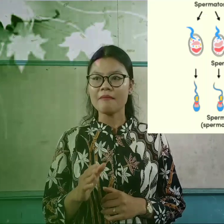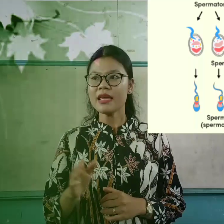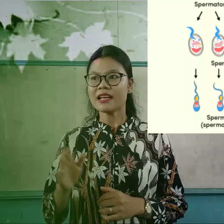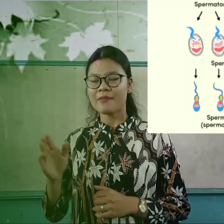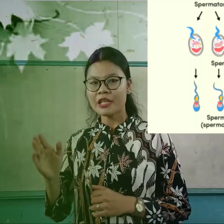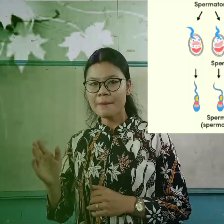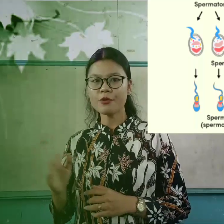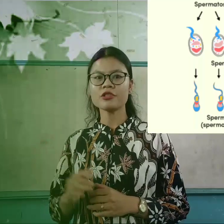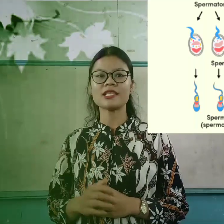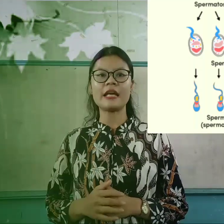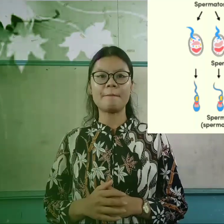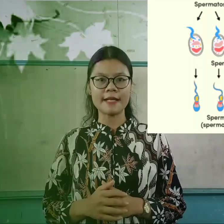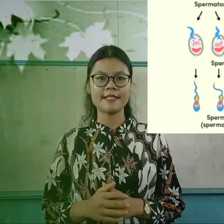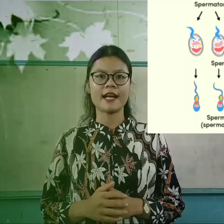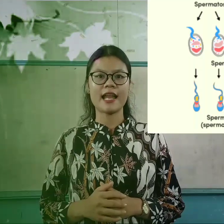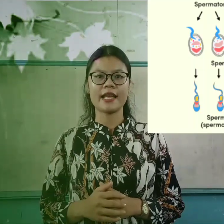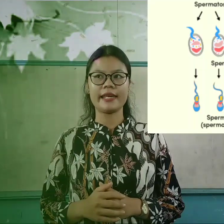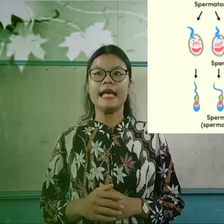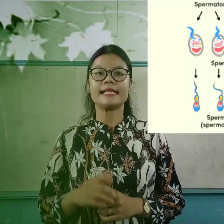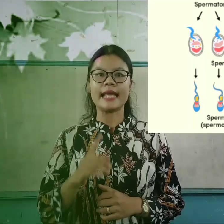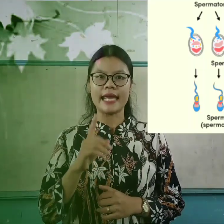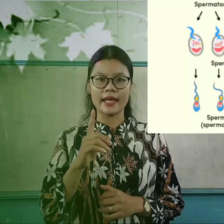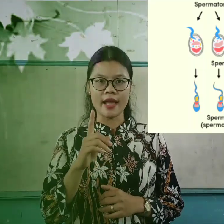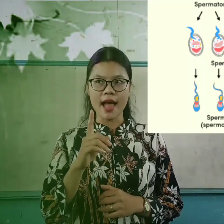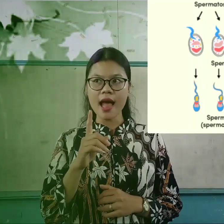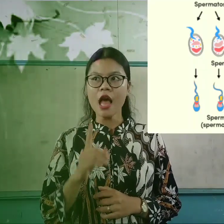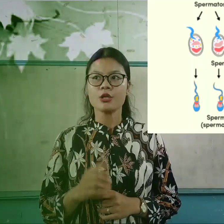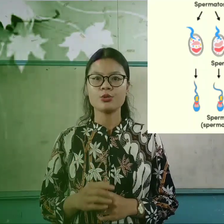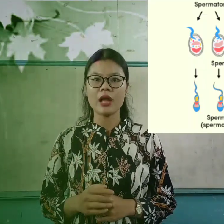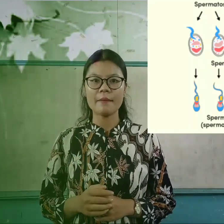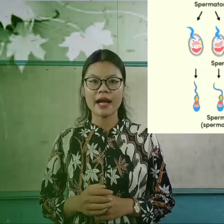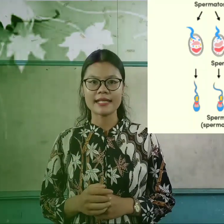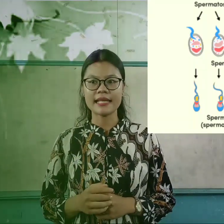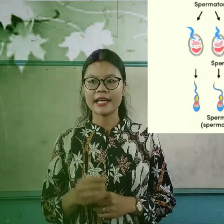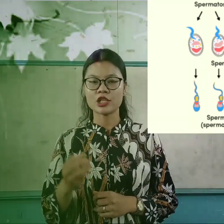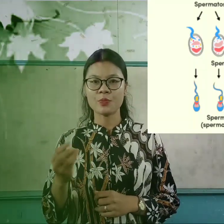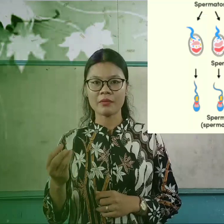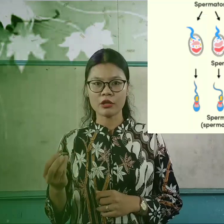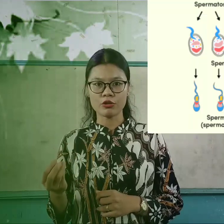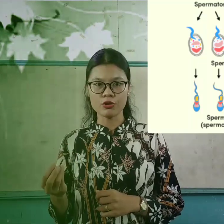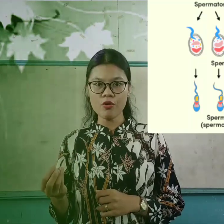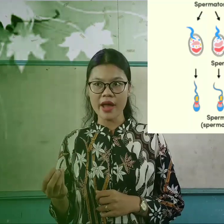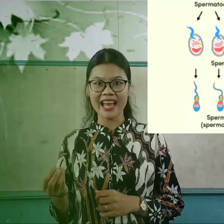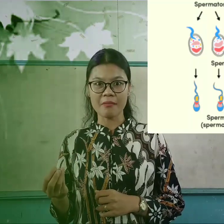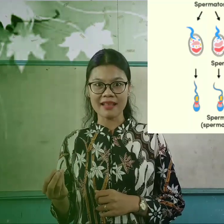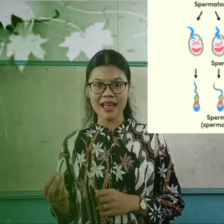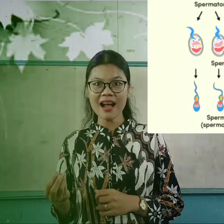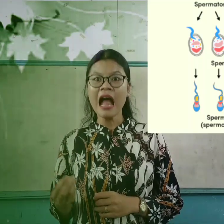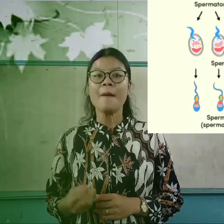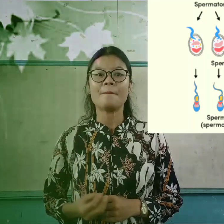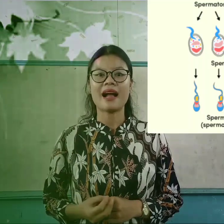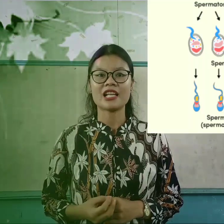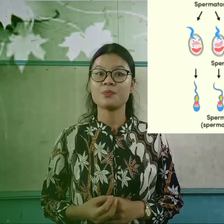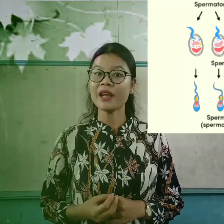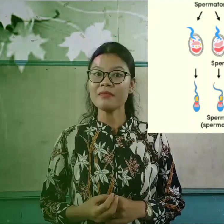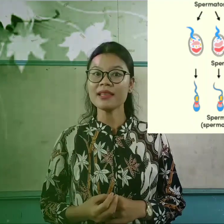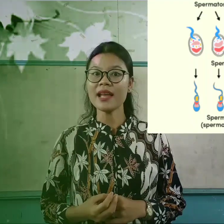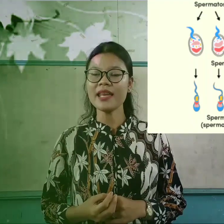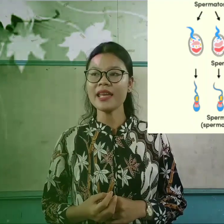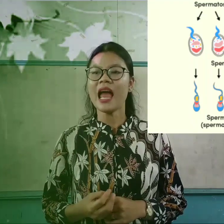yang namanya proses yang panjang tadi, sehingga sudah menghasilkan spermatozoa yang matang, maka sperma tadi